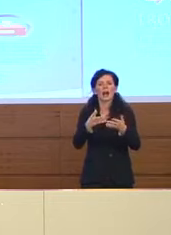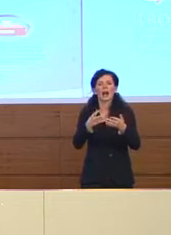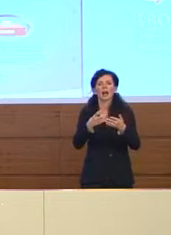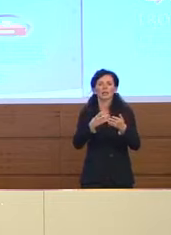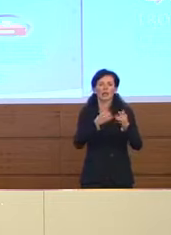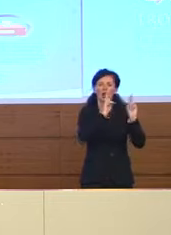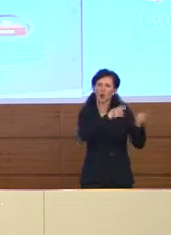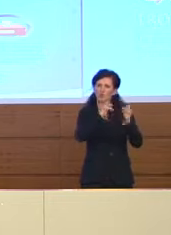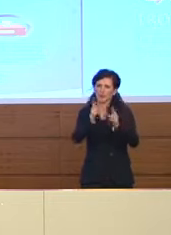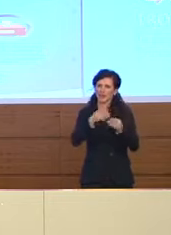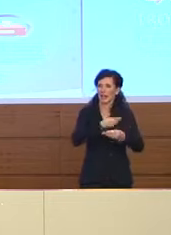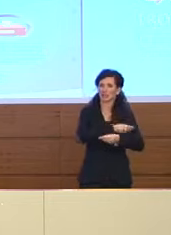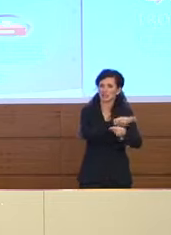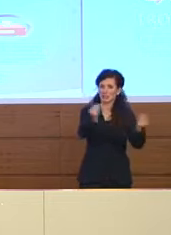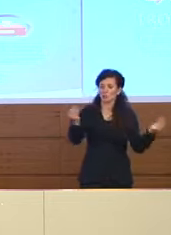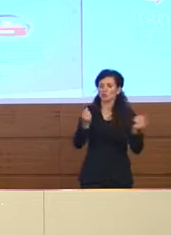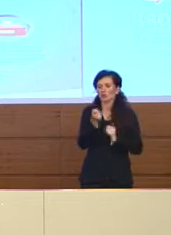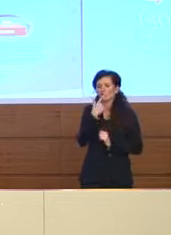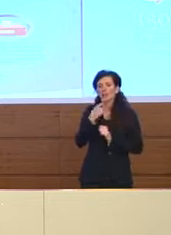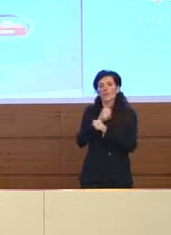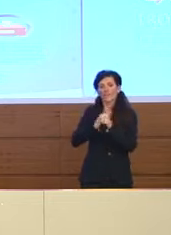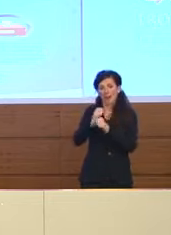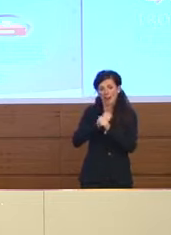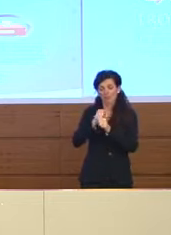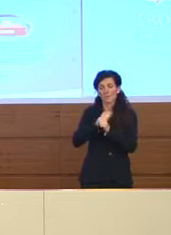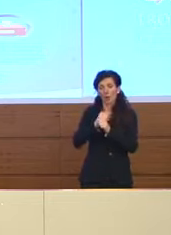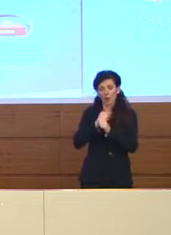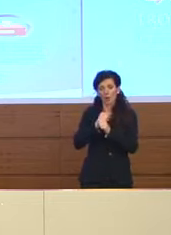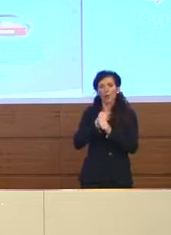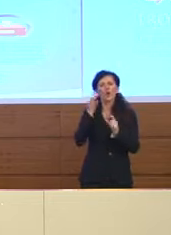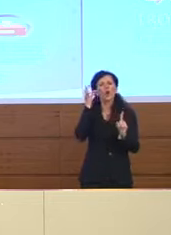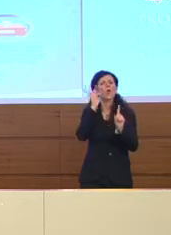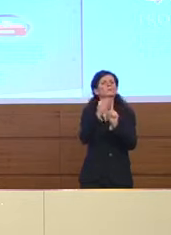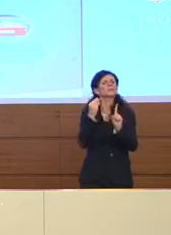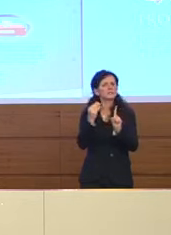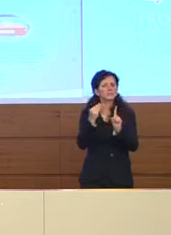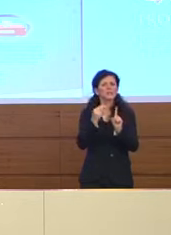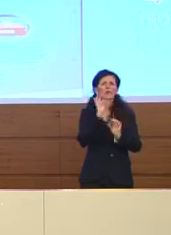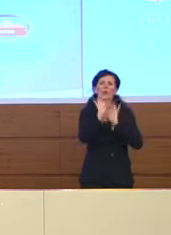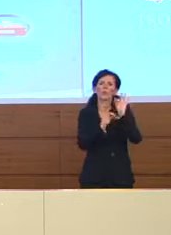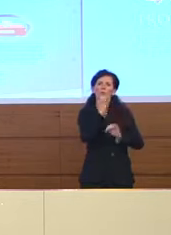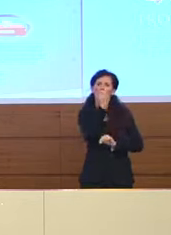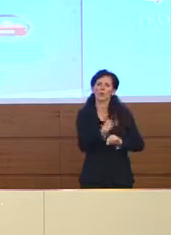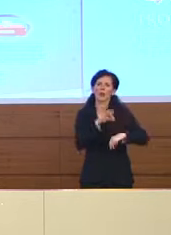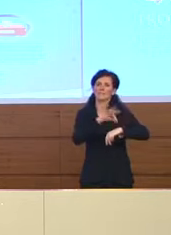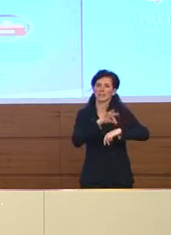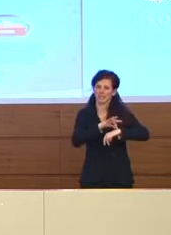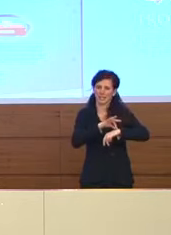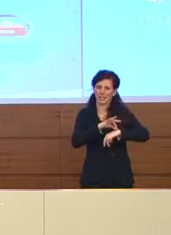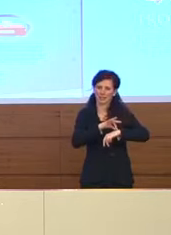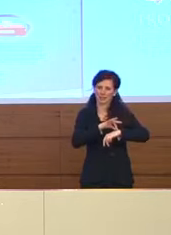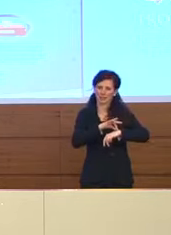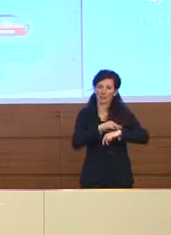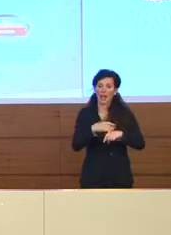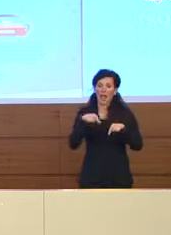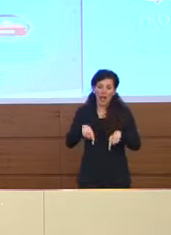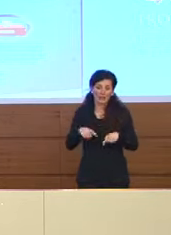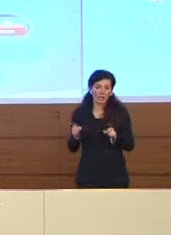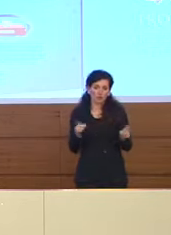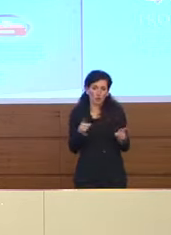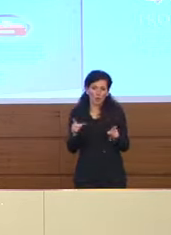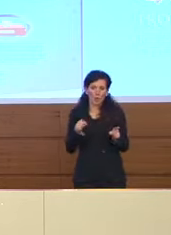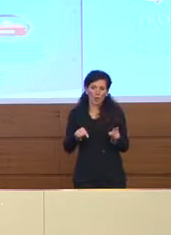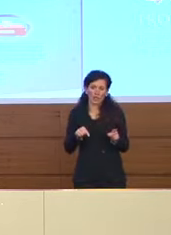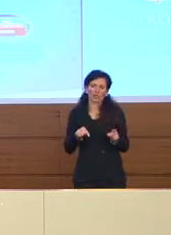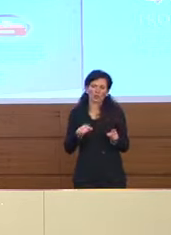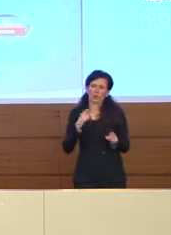per la miglior gestione di questi pazienti chiaro adesso anche più facile rispetto ai momenti di massima